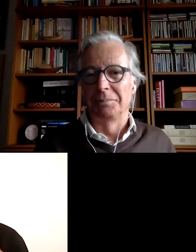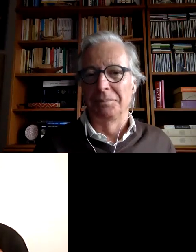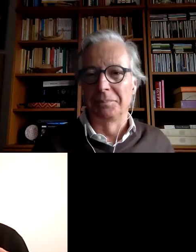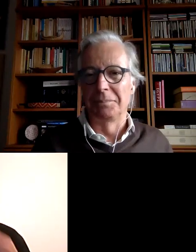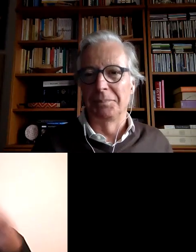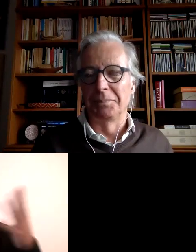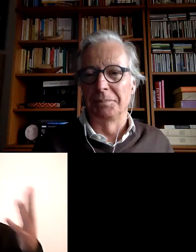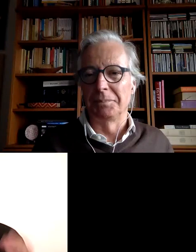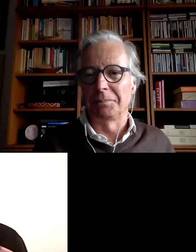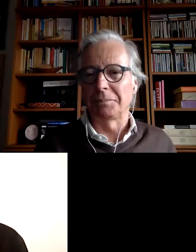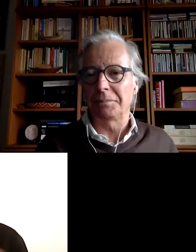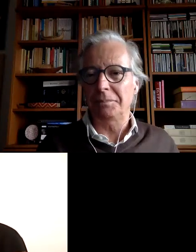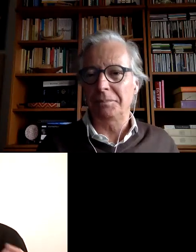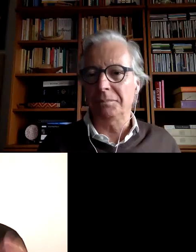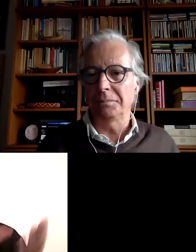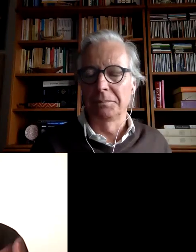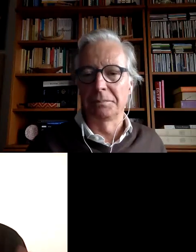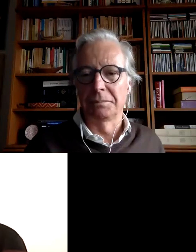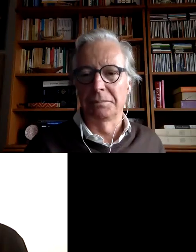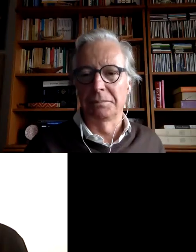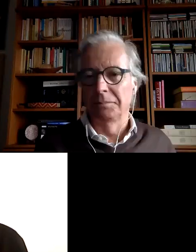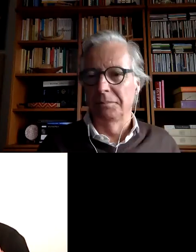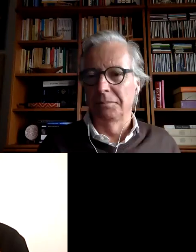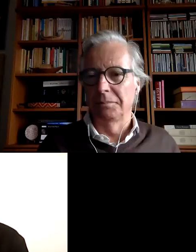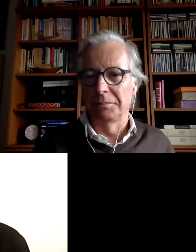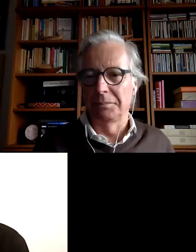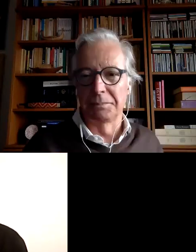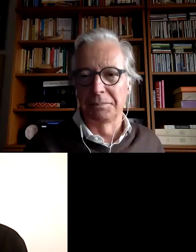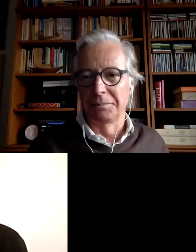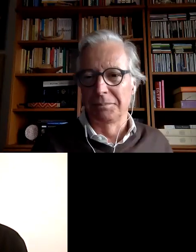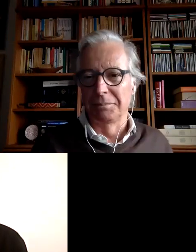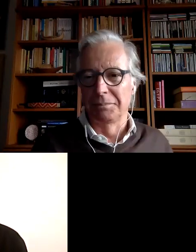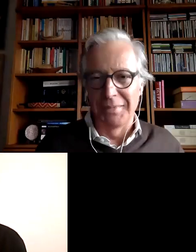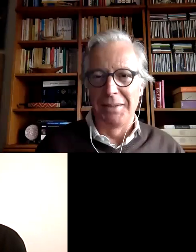muito bem-vindos e eu vou passar a palavra ao professor Luís Conceição Freitas.